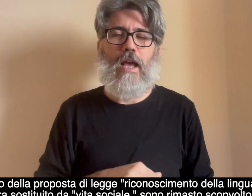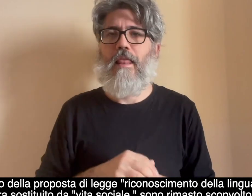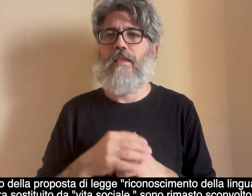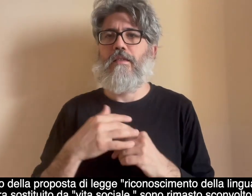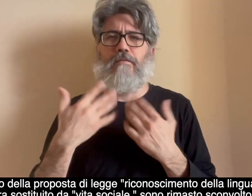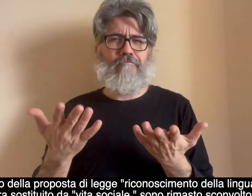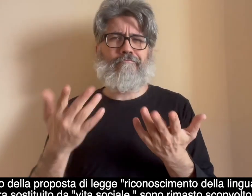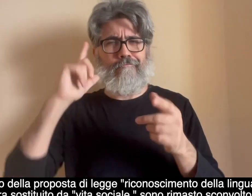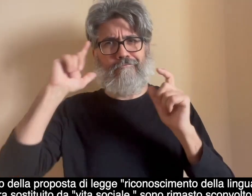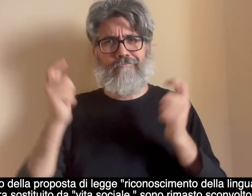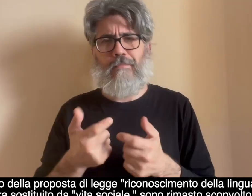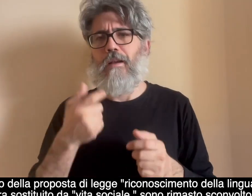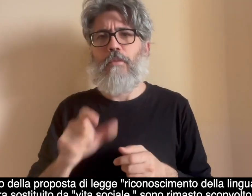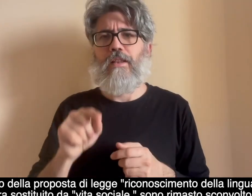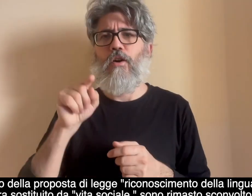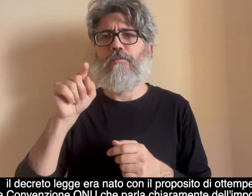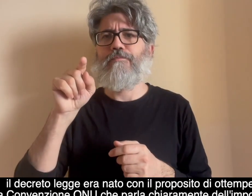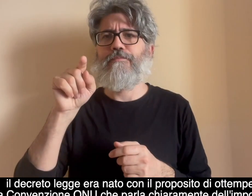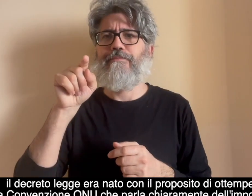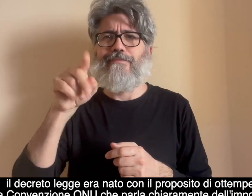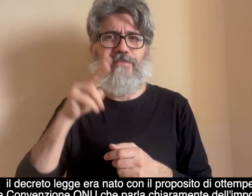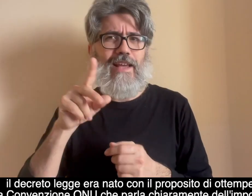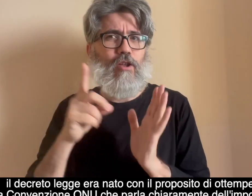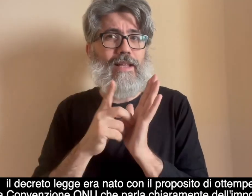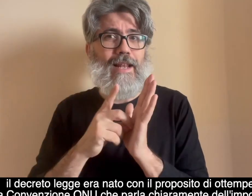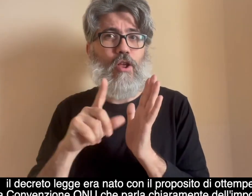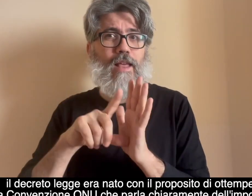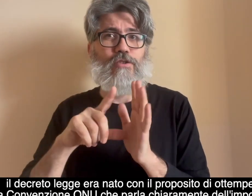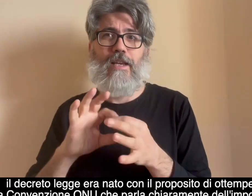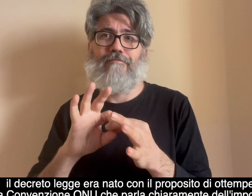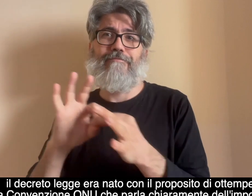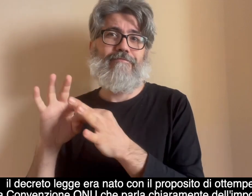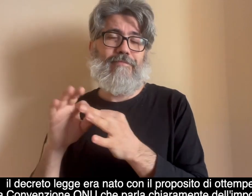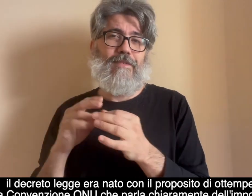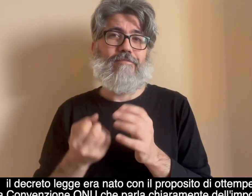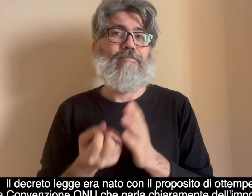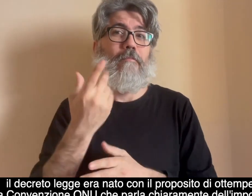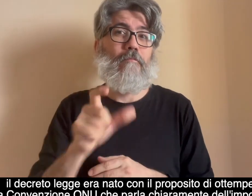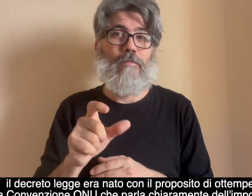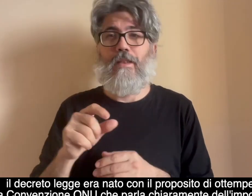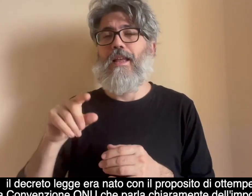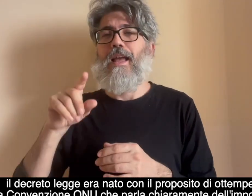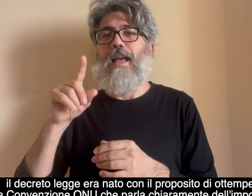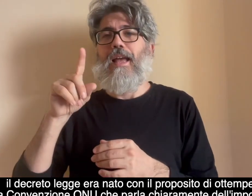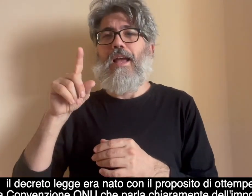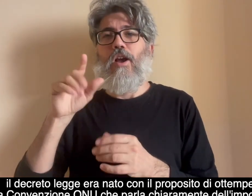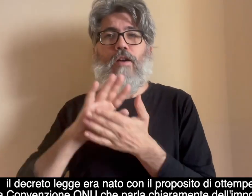sociale e sono rimasto sconvolto perché il decreto legge era nato con il proposito di ottemperare quella che era la convenzione